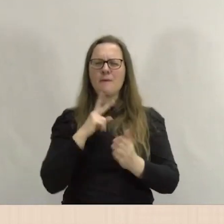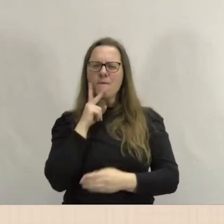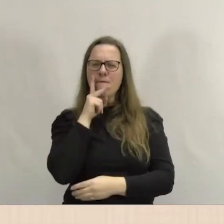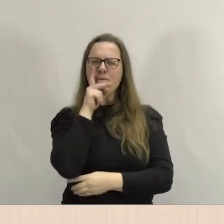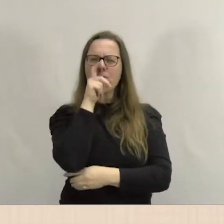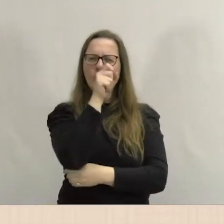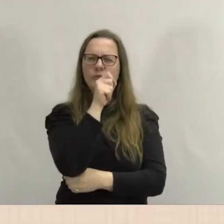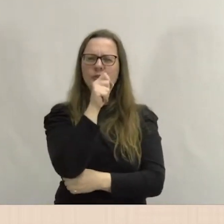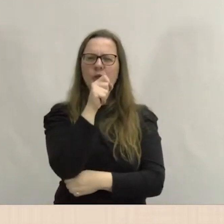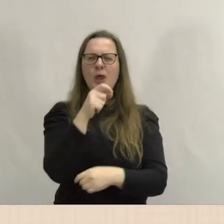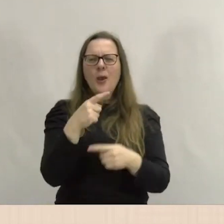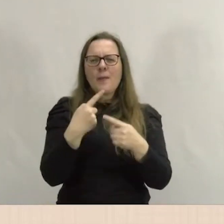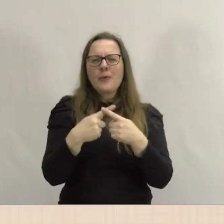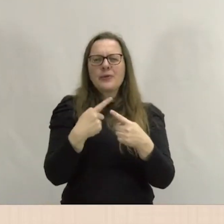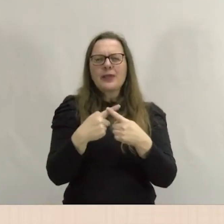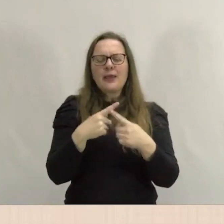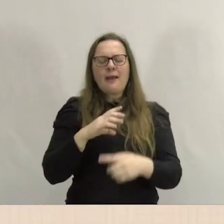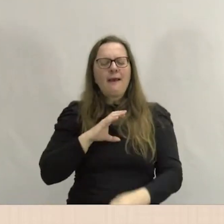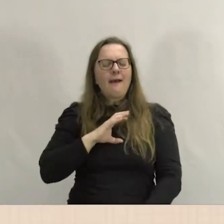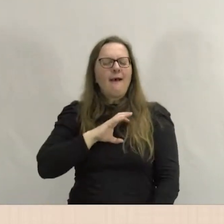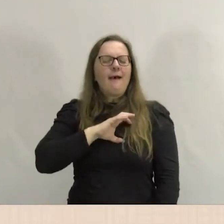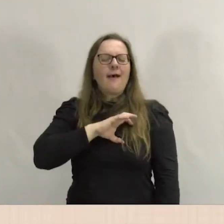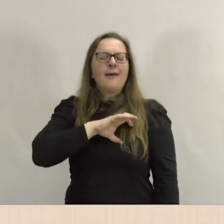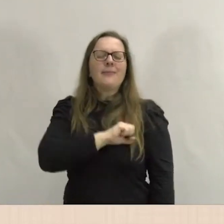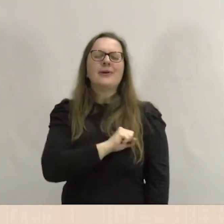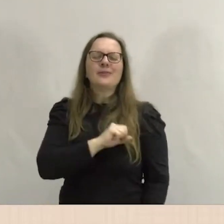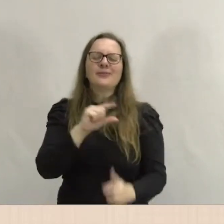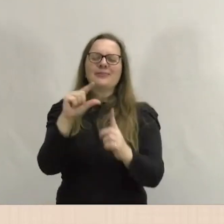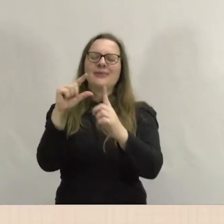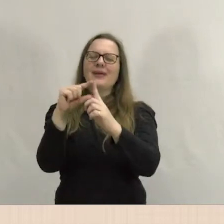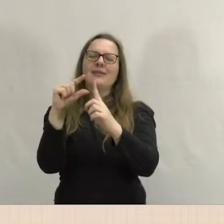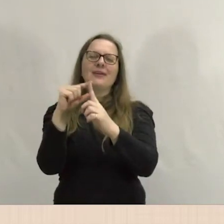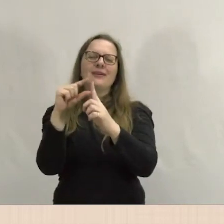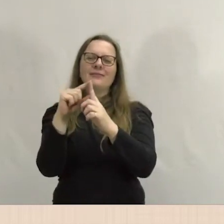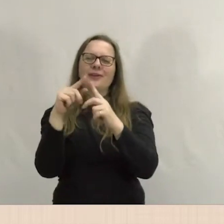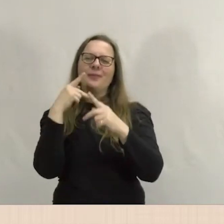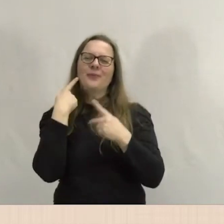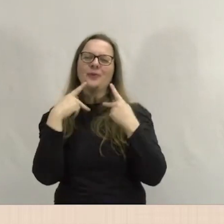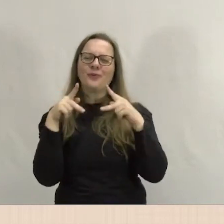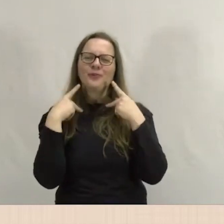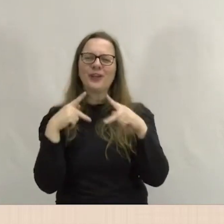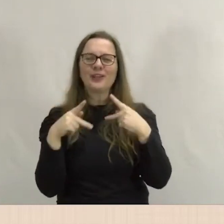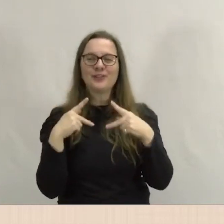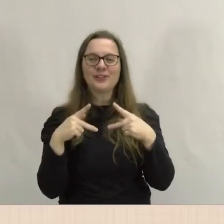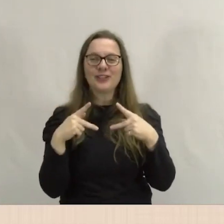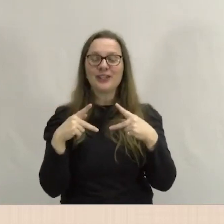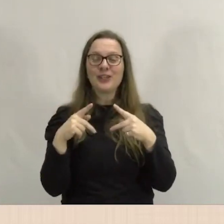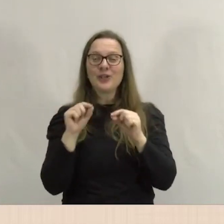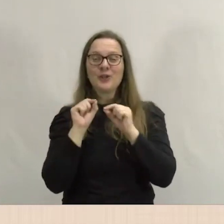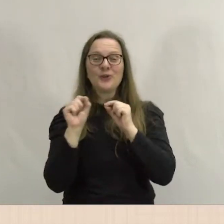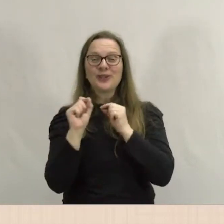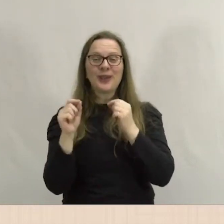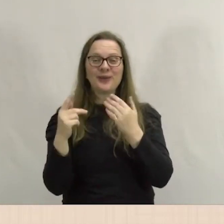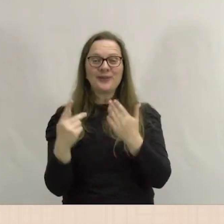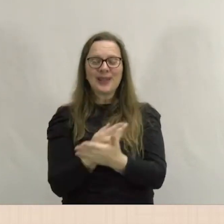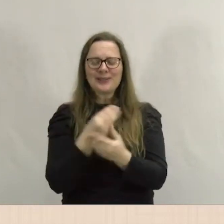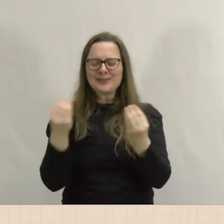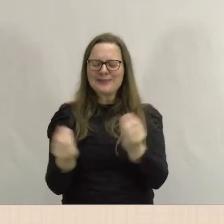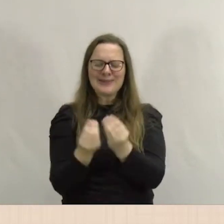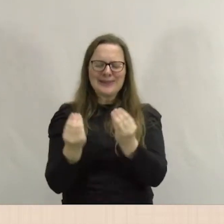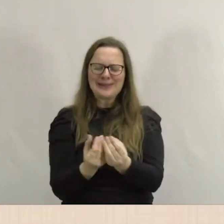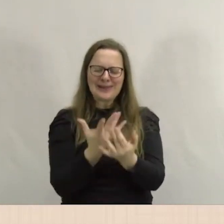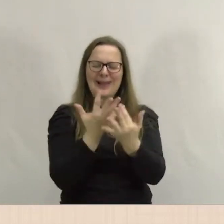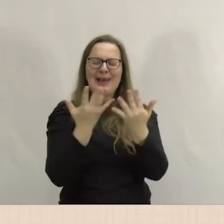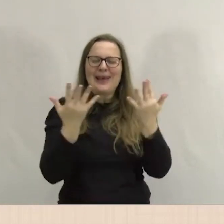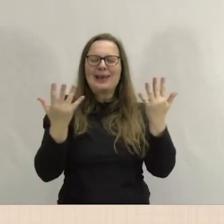Estamos amando a palavra profética. Estamos descobrindo o poder que é na palavra profética. Os milagres estão acontecendo nos nossos dias.